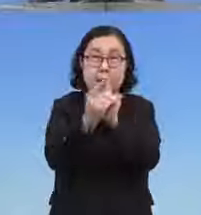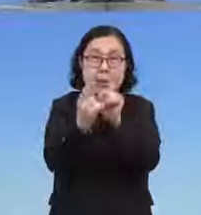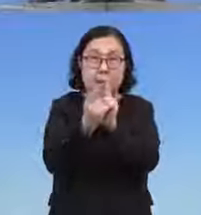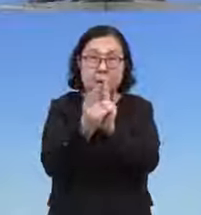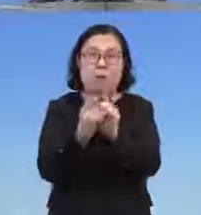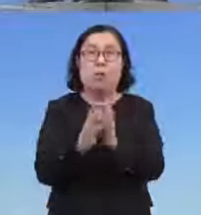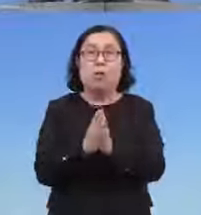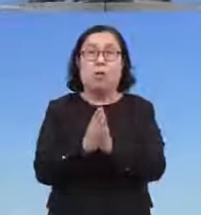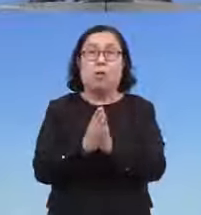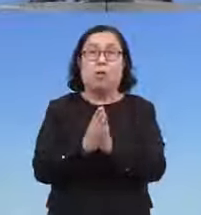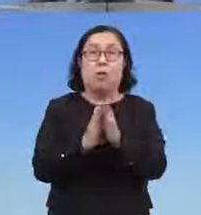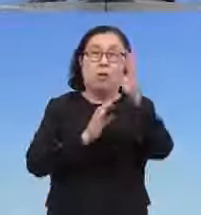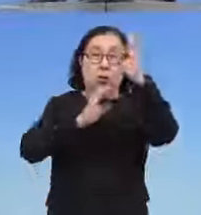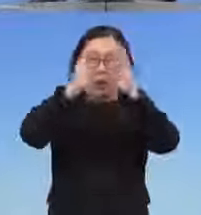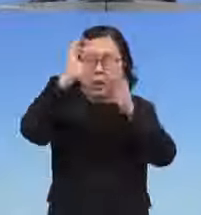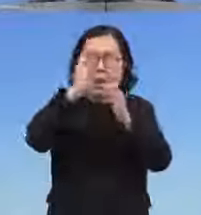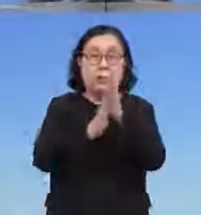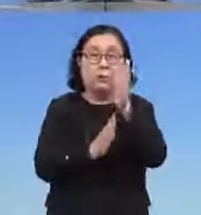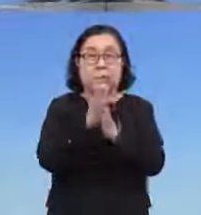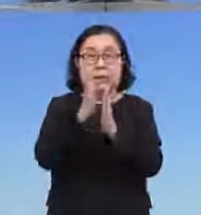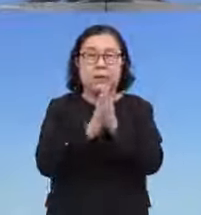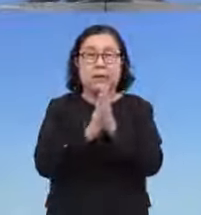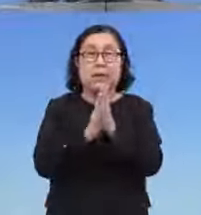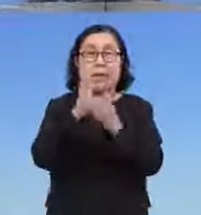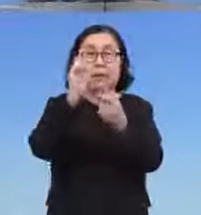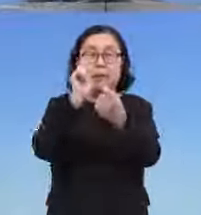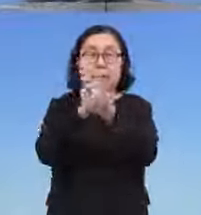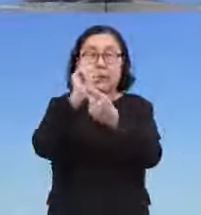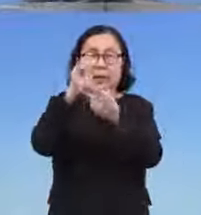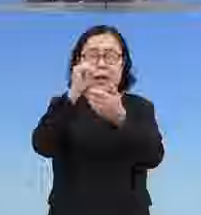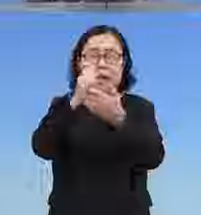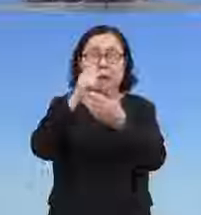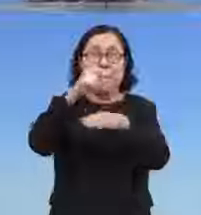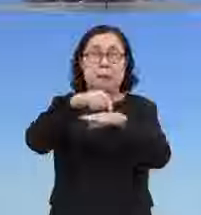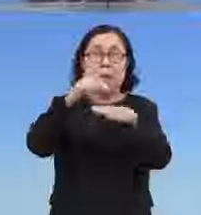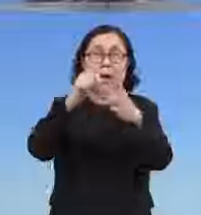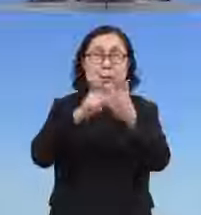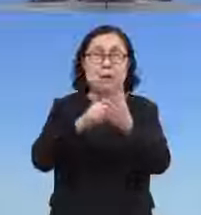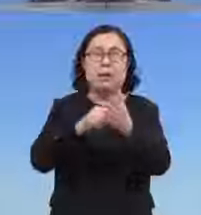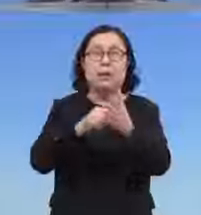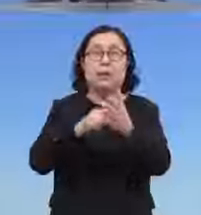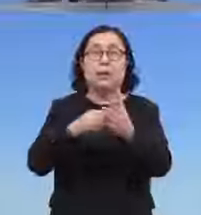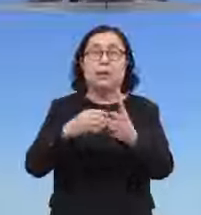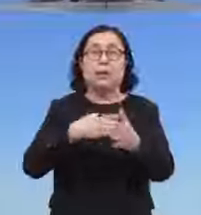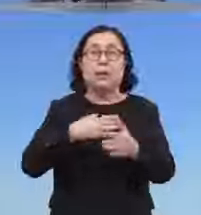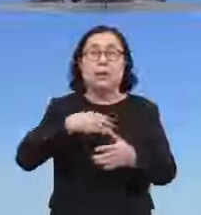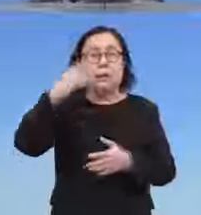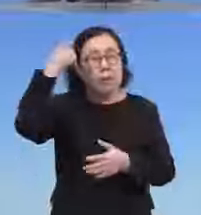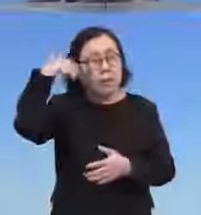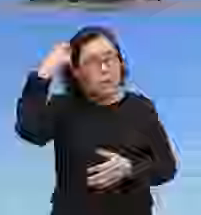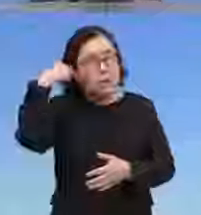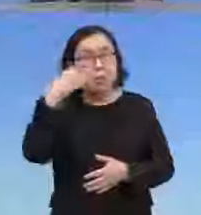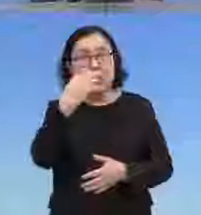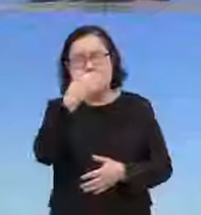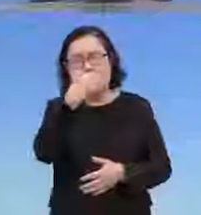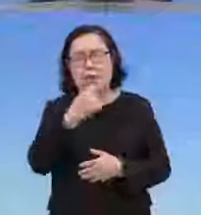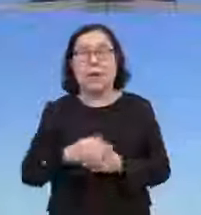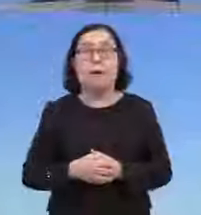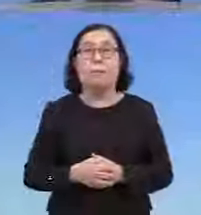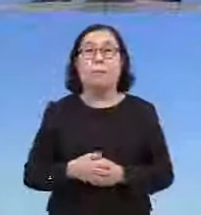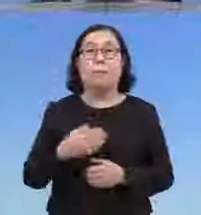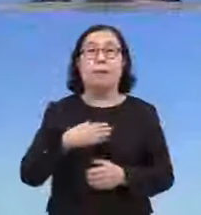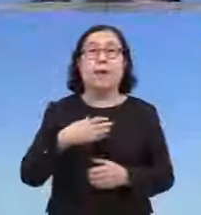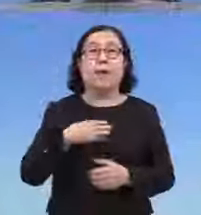일하시는 하나님의 은혜를 이번에 너무 감격으로 다시 점검해 보았다는 거예요. 여러분, 제가 막 계산하고요, 계획하고 어디